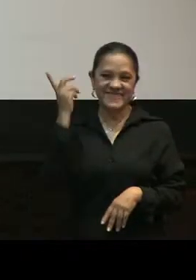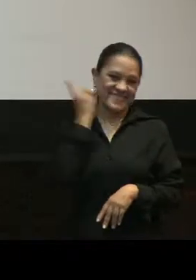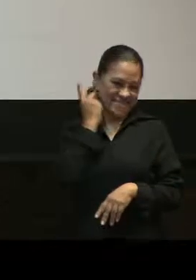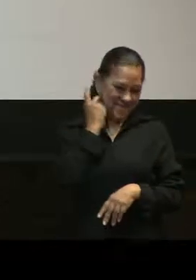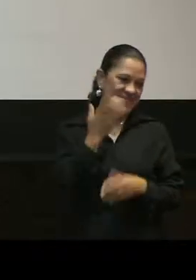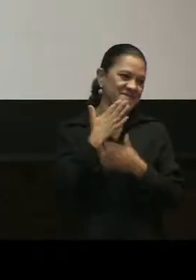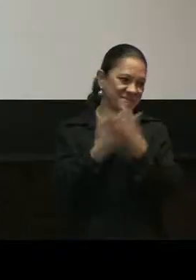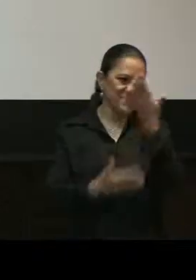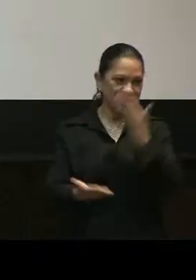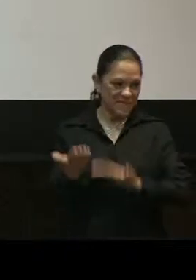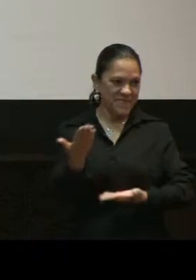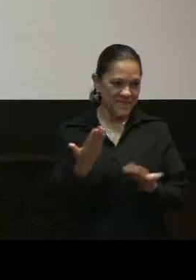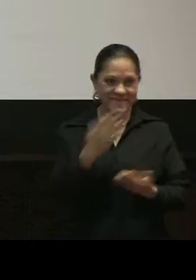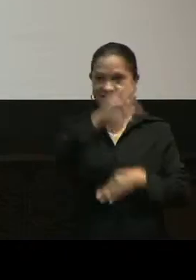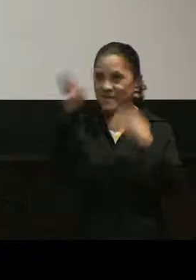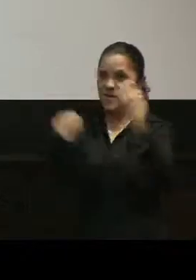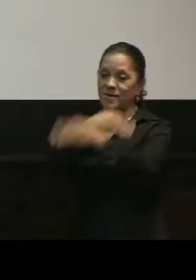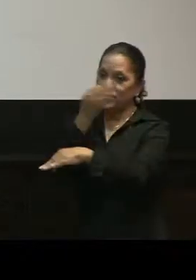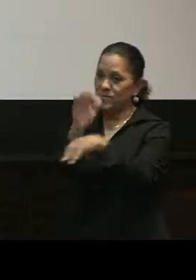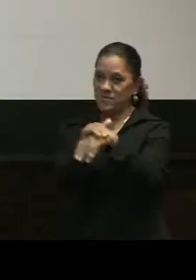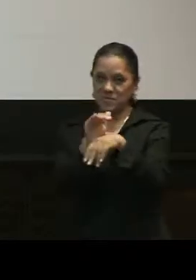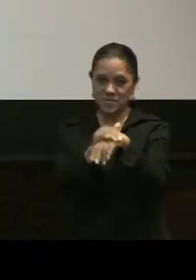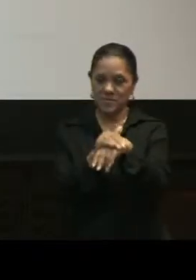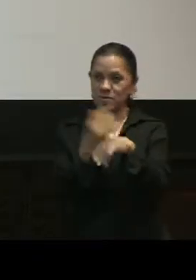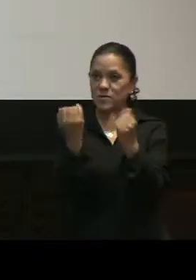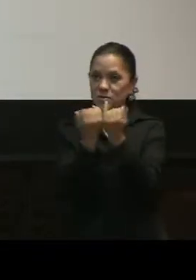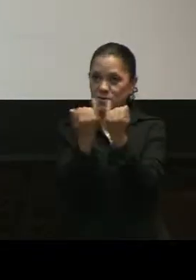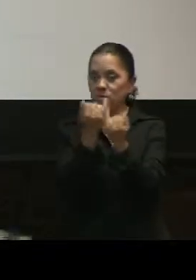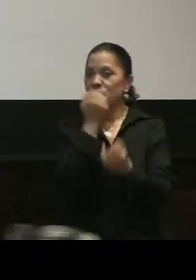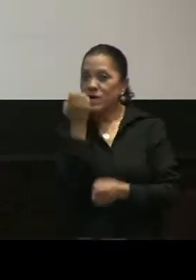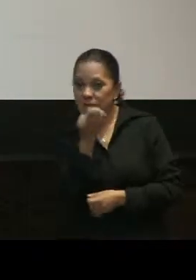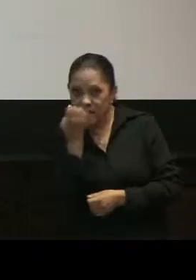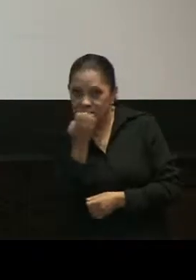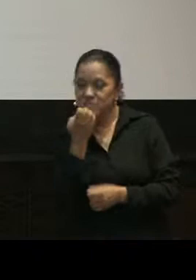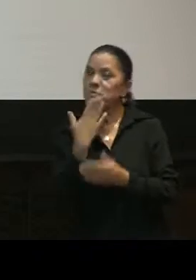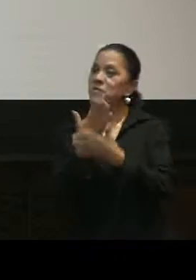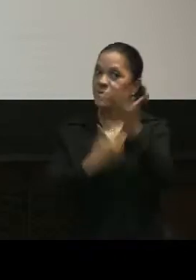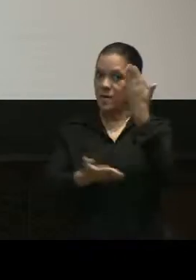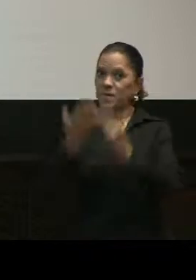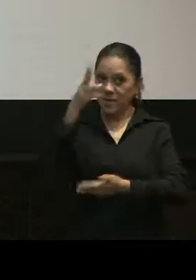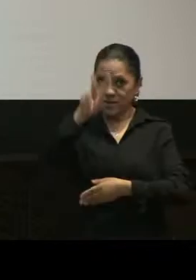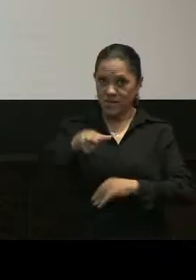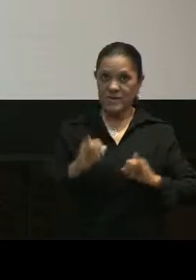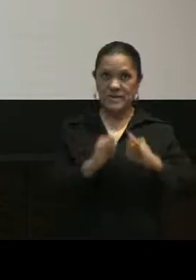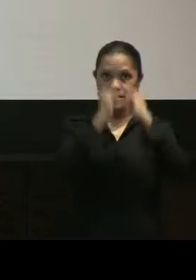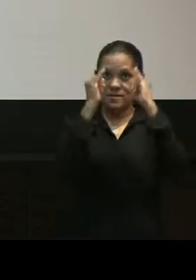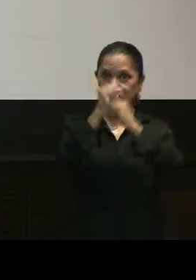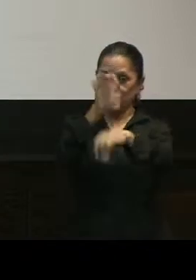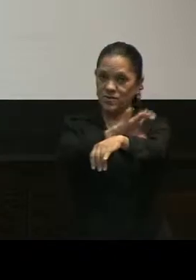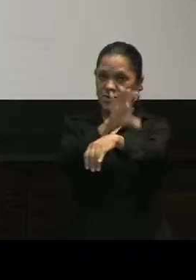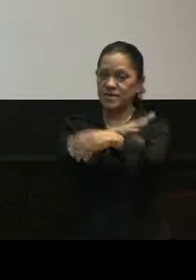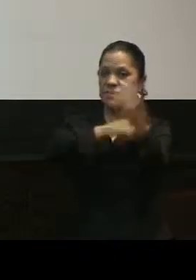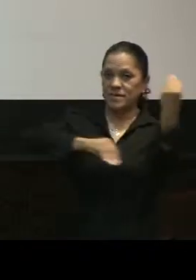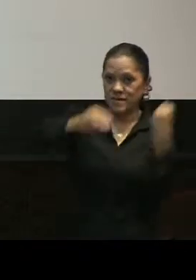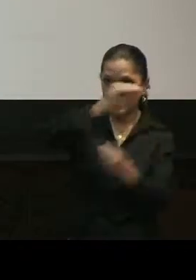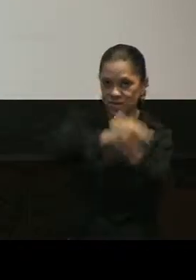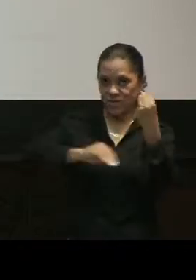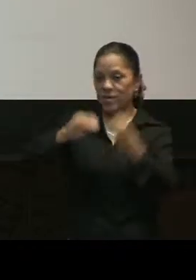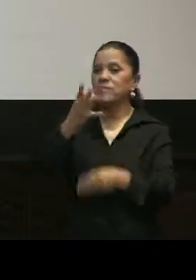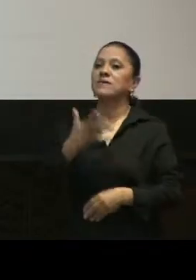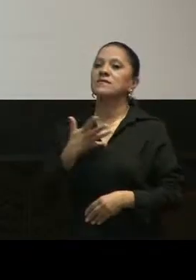bienvenida. Todos colegas académicos, realmente bienvenidos al Instituto de Energías Renovables.